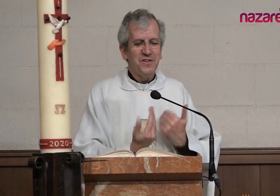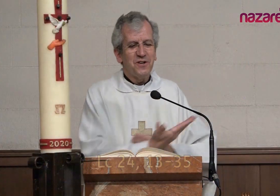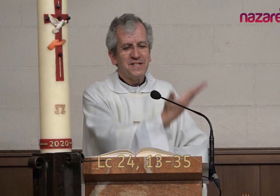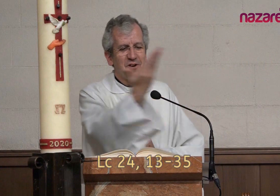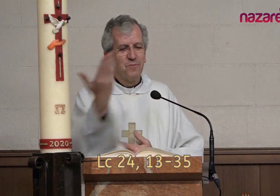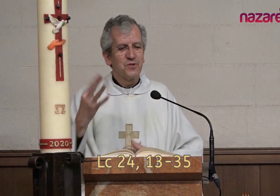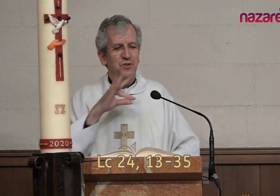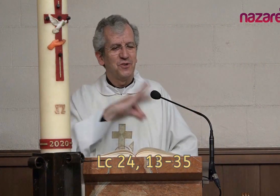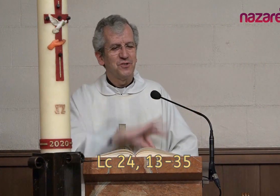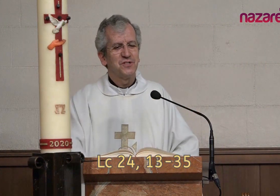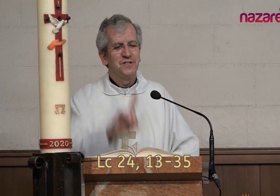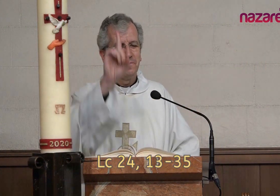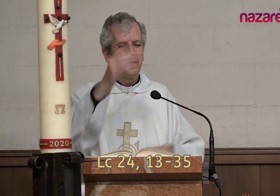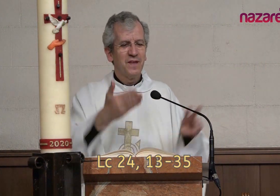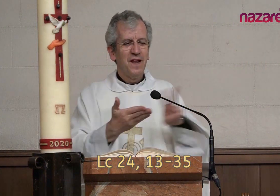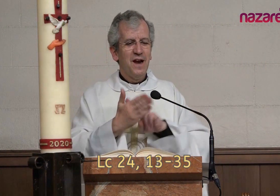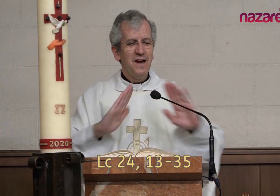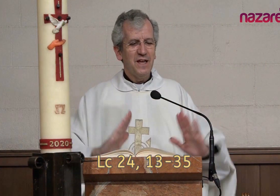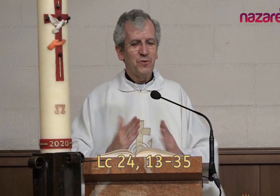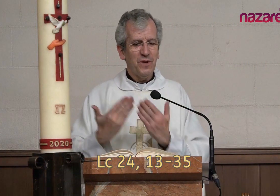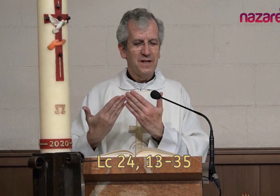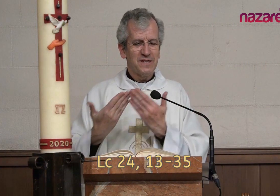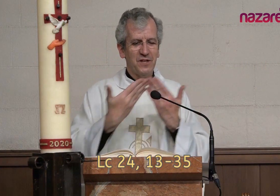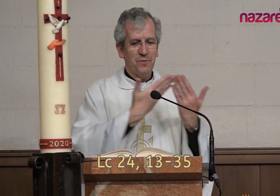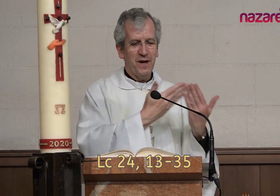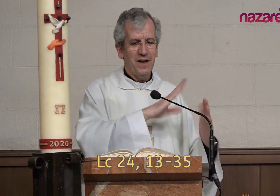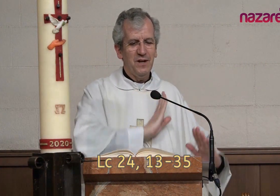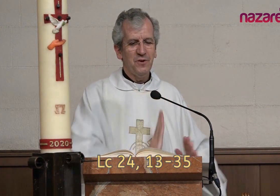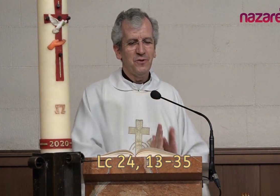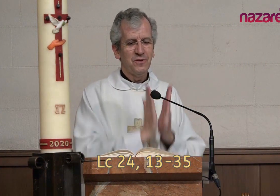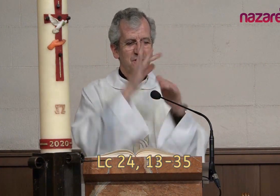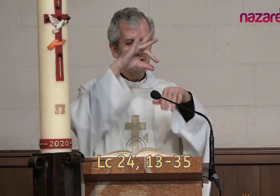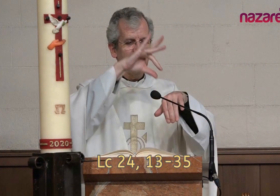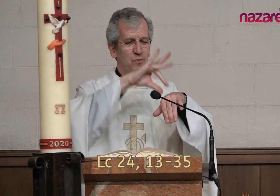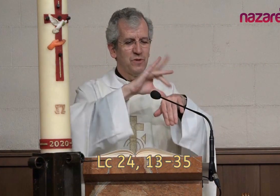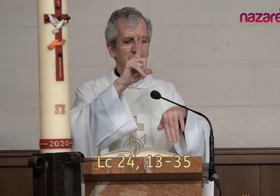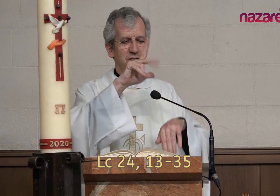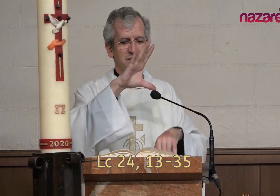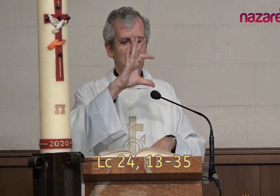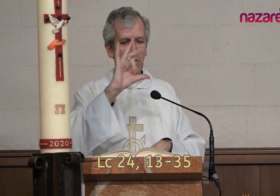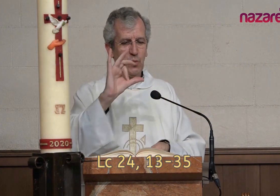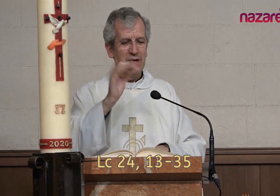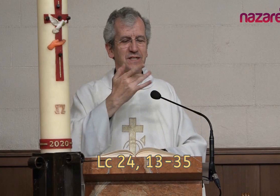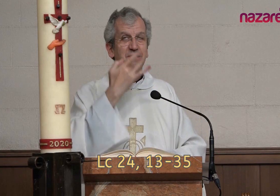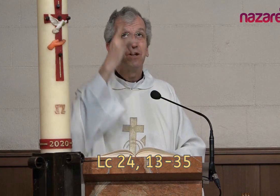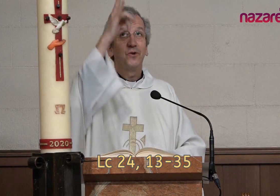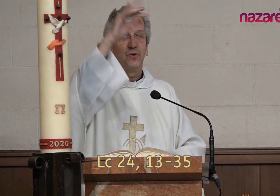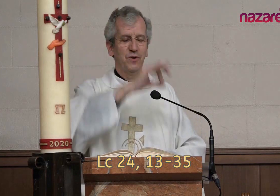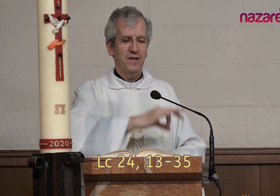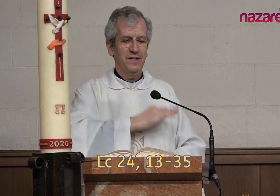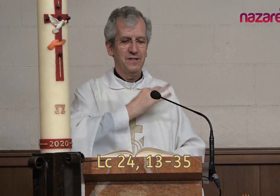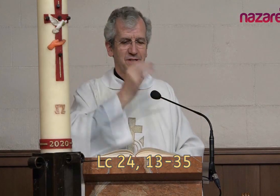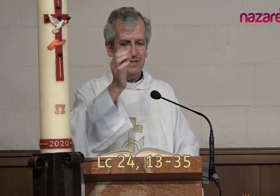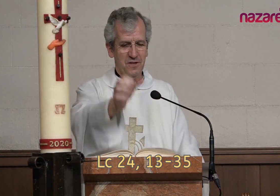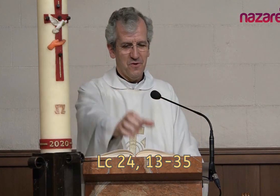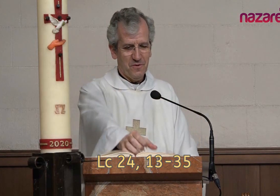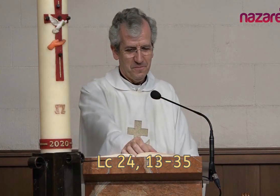El Señor esté con vosotros. Lectura del Santo Evangelio según San Lucas.